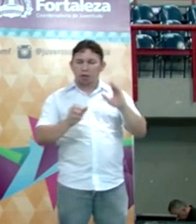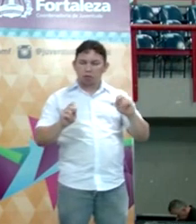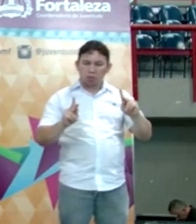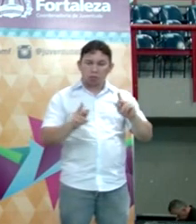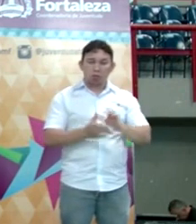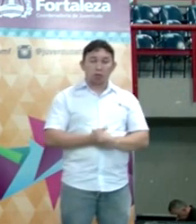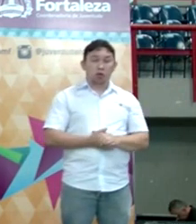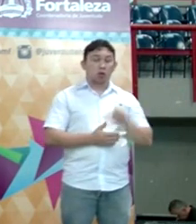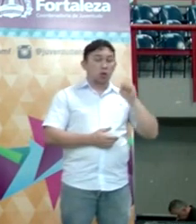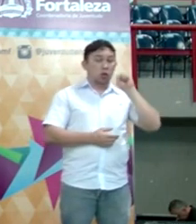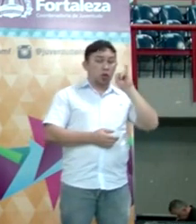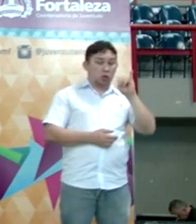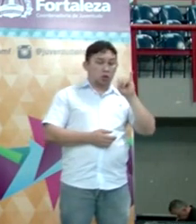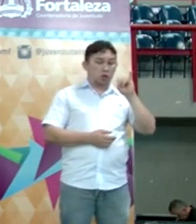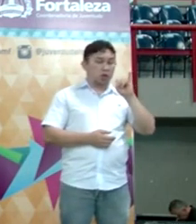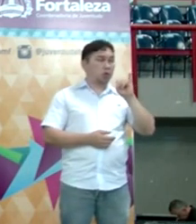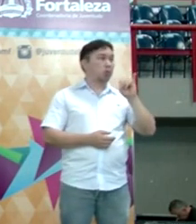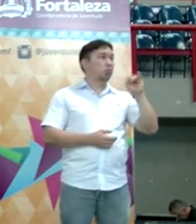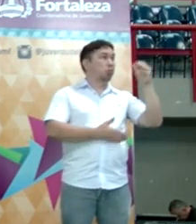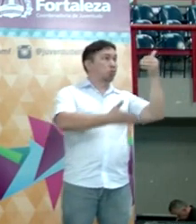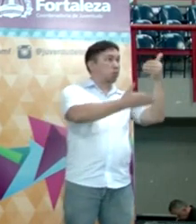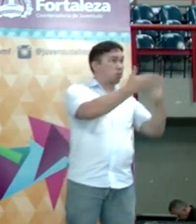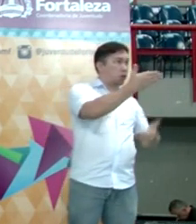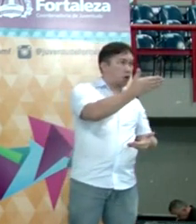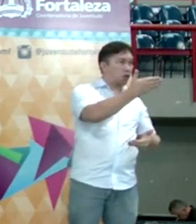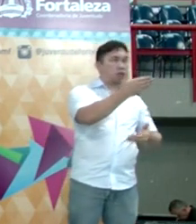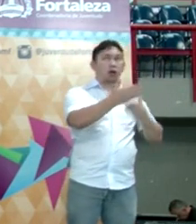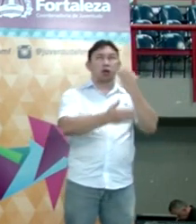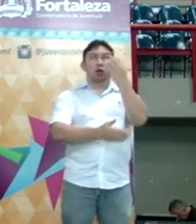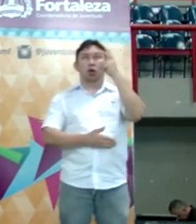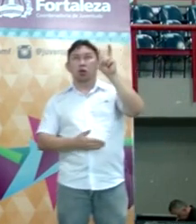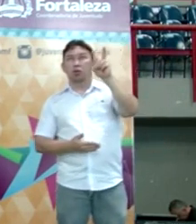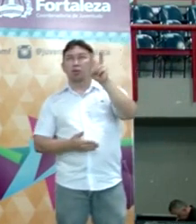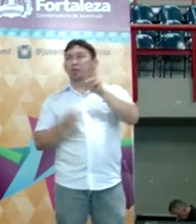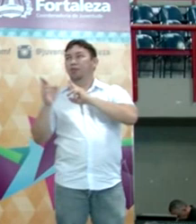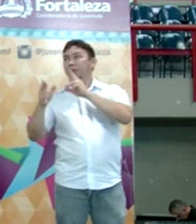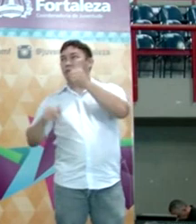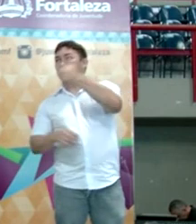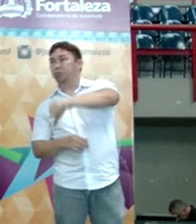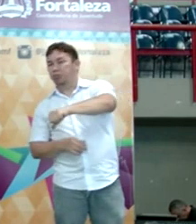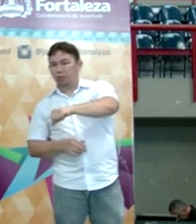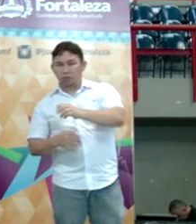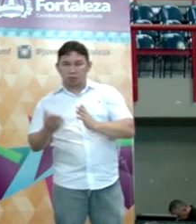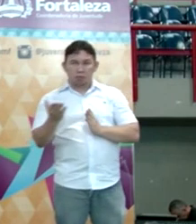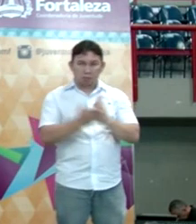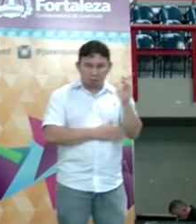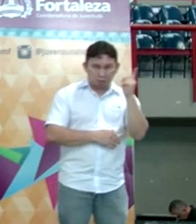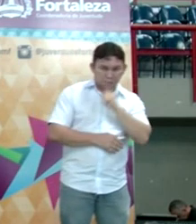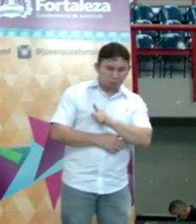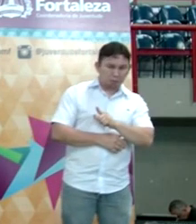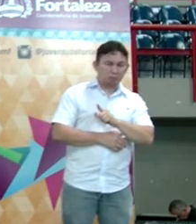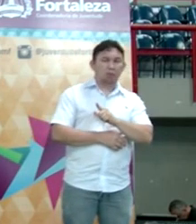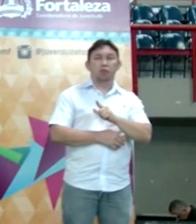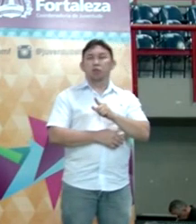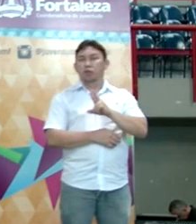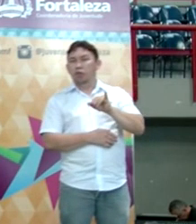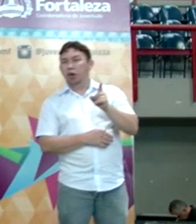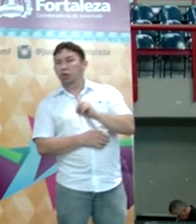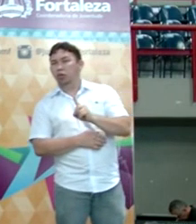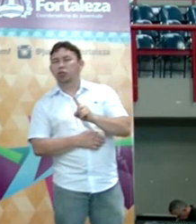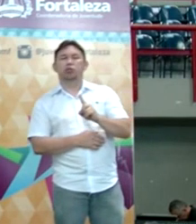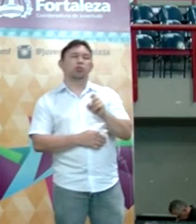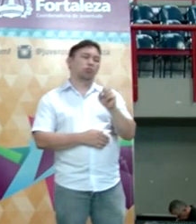concurso. E se ele se der bem na prova e no currículo e não se der bem na entrevista, ele vai ser aprovado? Vai ou não